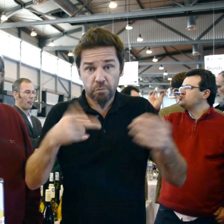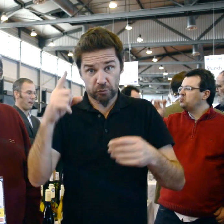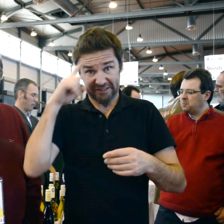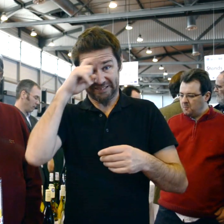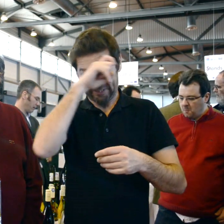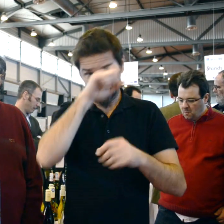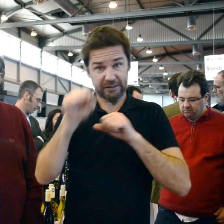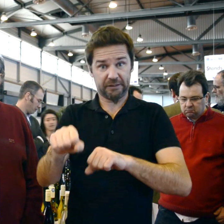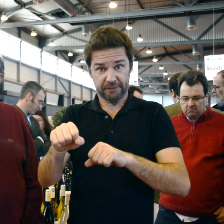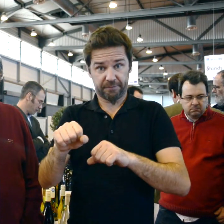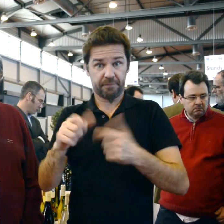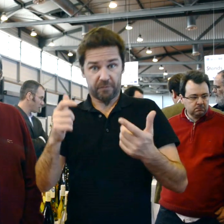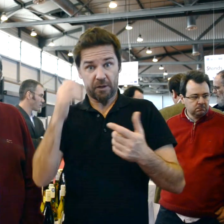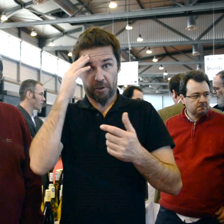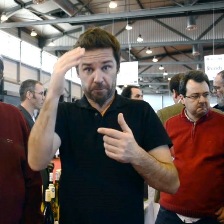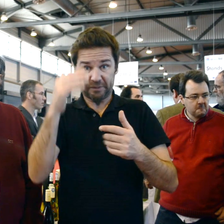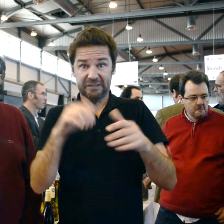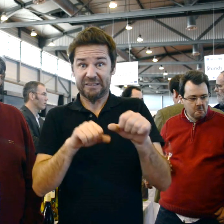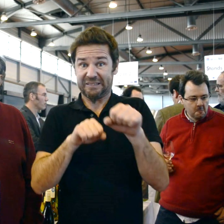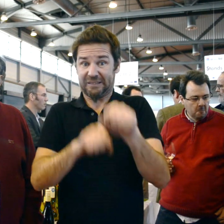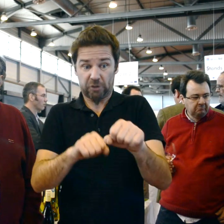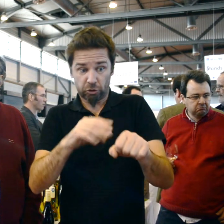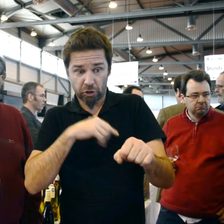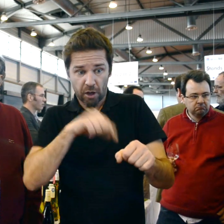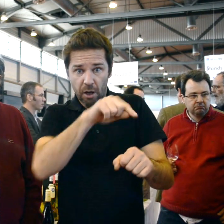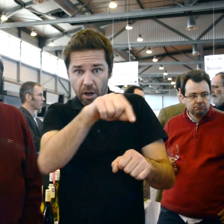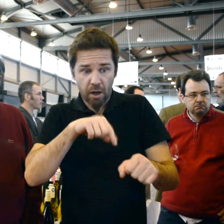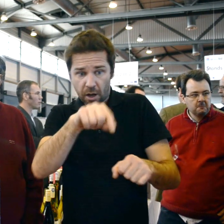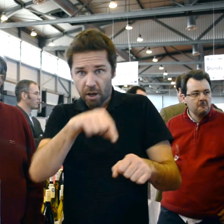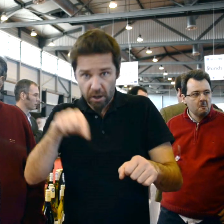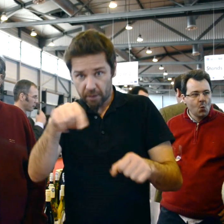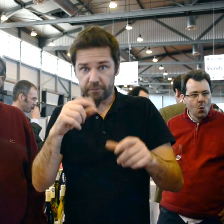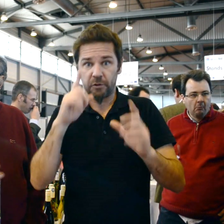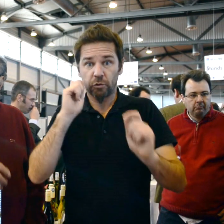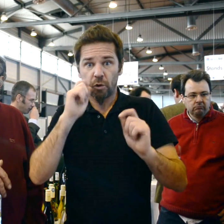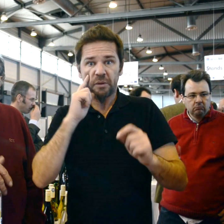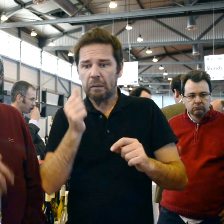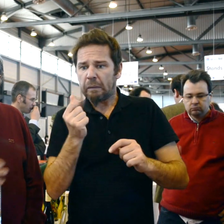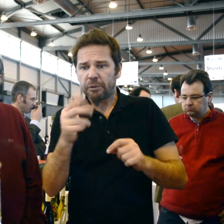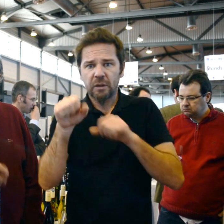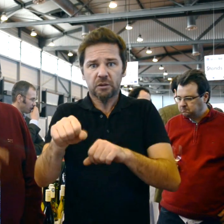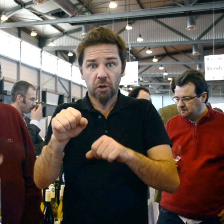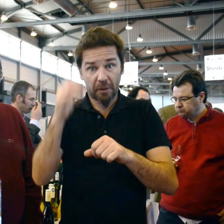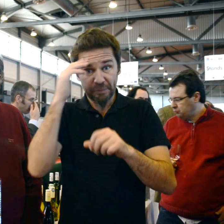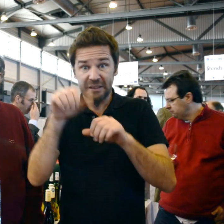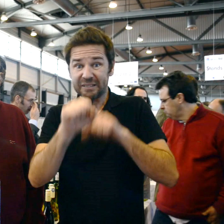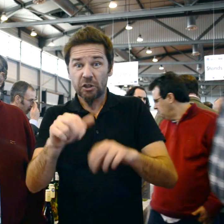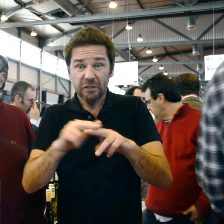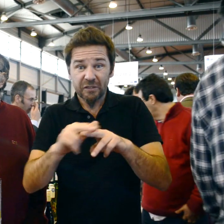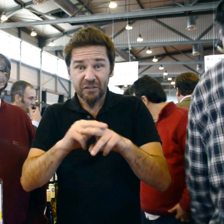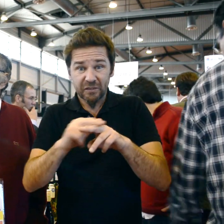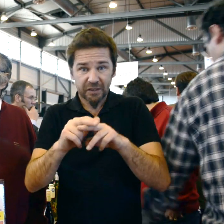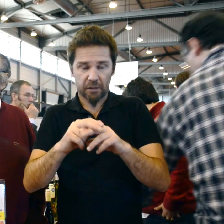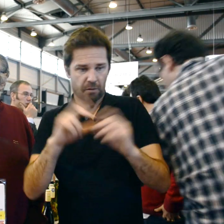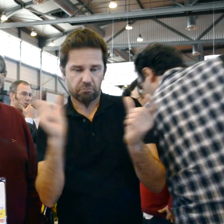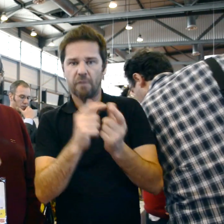y a de fortes chances pour que s'il y a des résistances, elles soient immédiatement contournées, ou s'il n'y a pas de résistance, disons qu'on s'en aperçoit